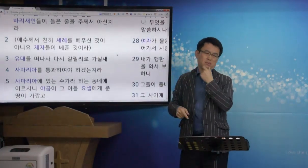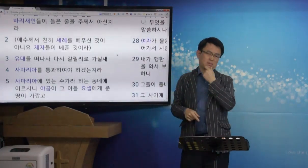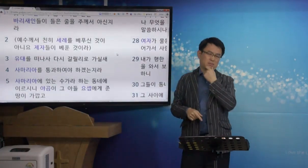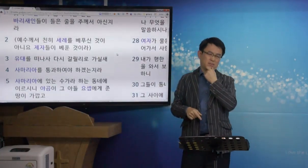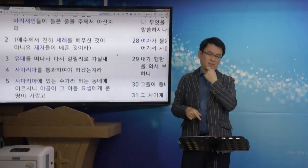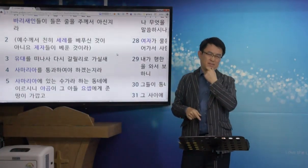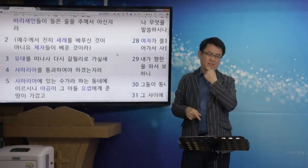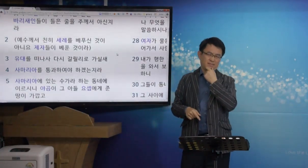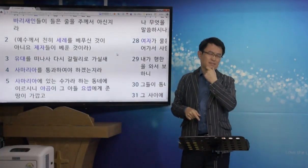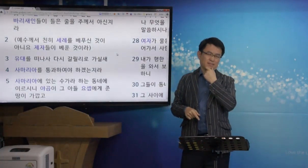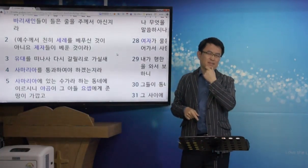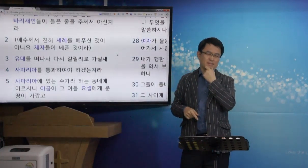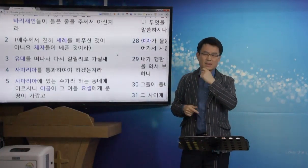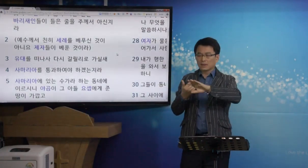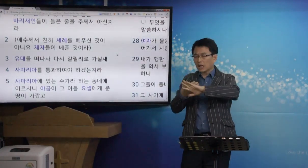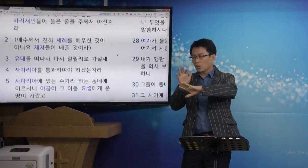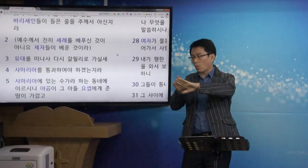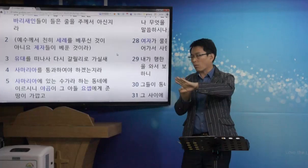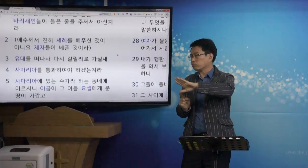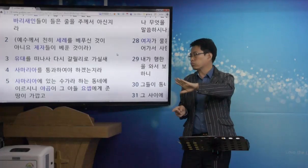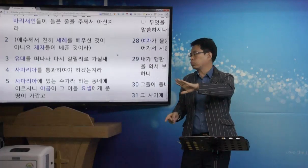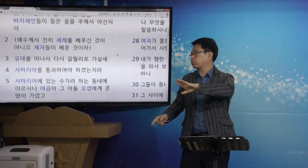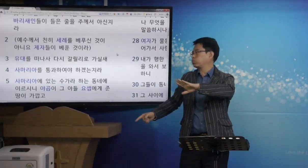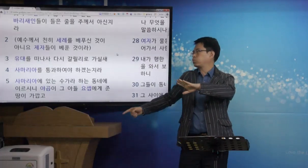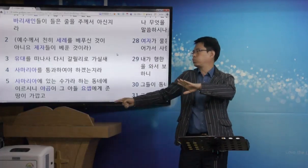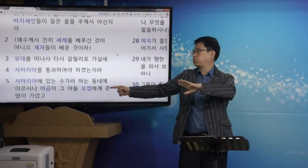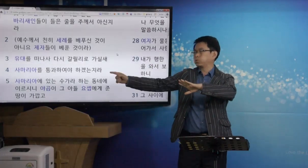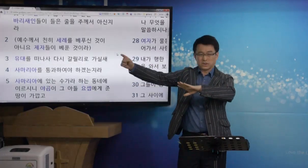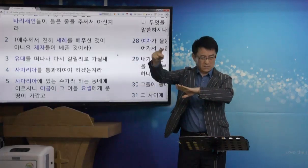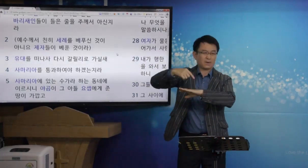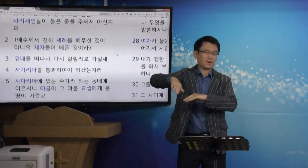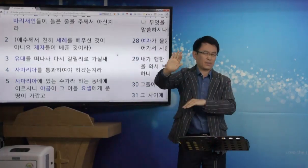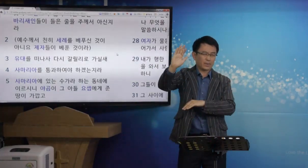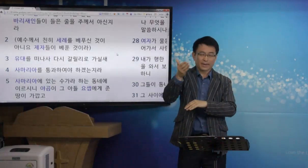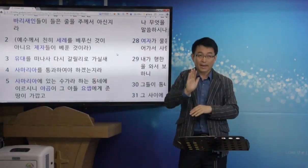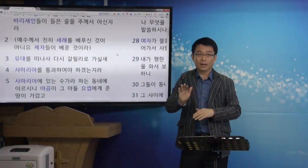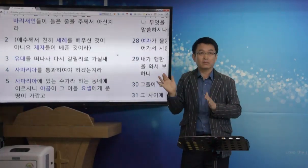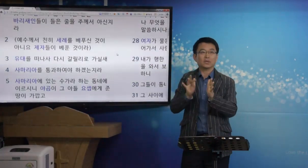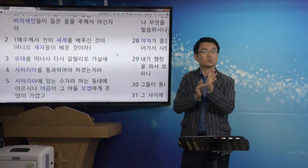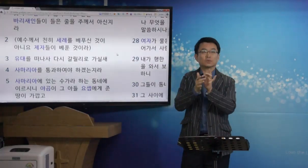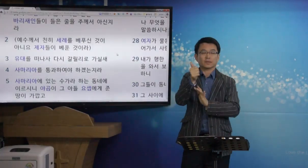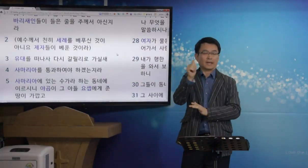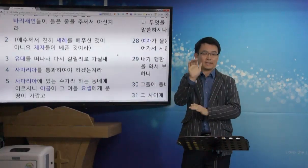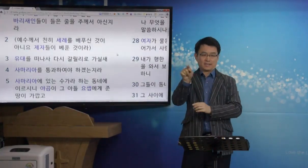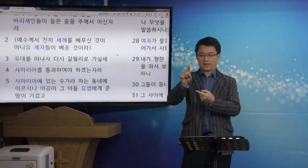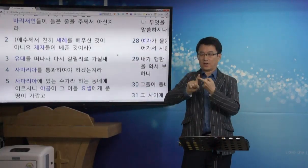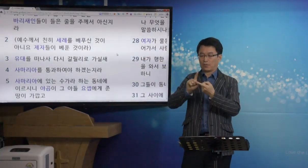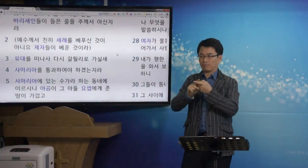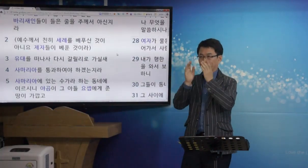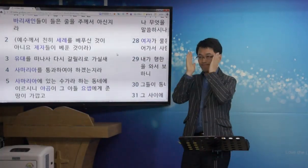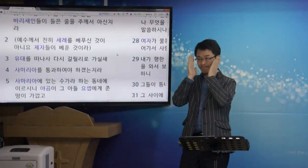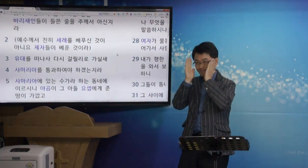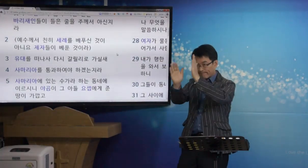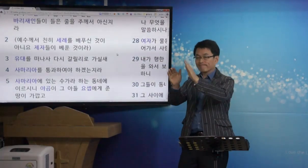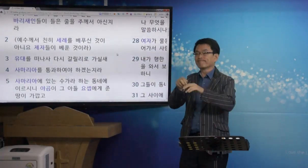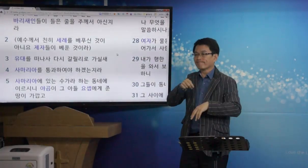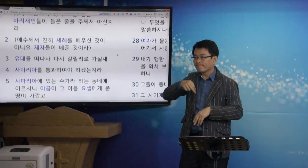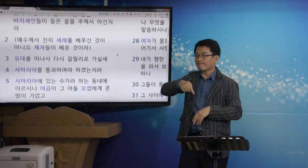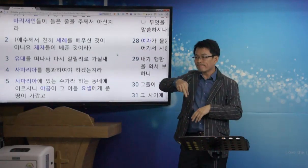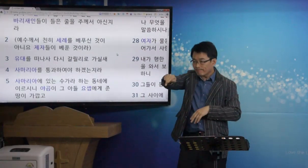사마리아 지역을 유대인들은 가기를 싫어하죠. 그래서 그 옆을 지나서 가는 것을 볼 수가 있습니다. 그런데